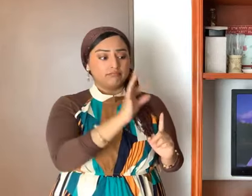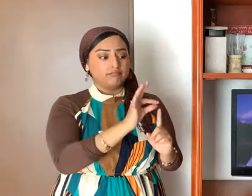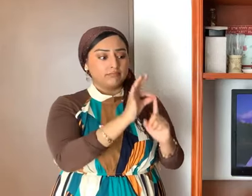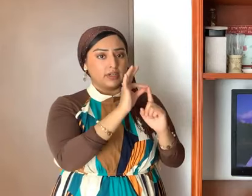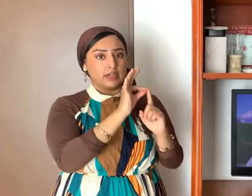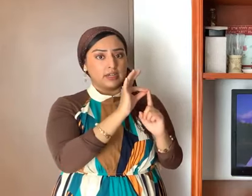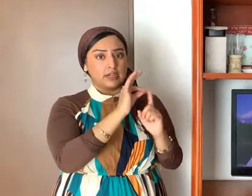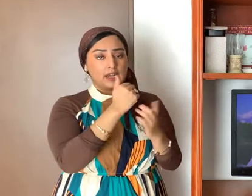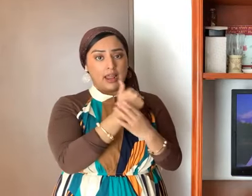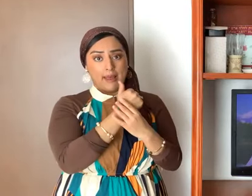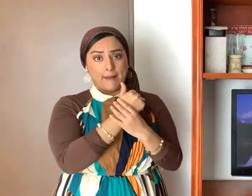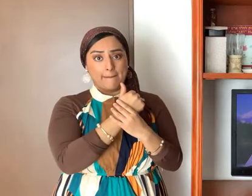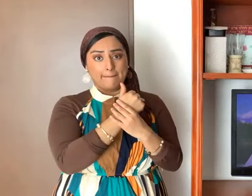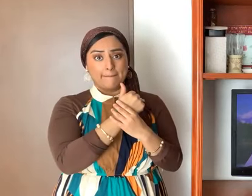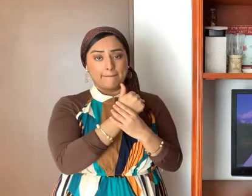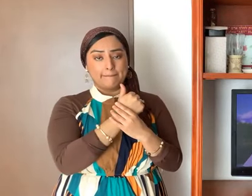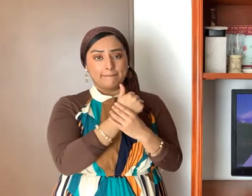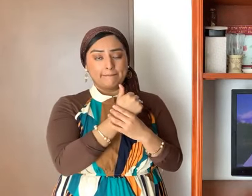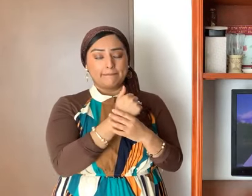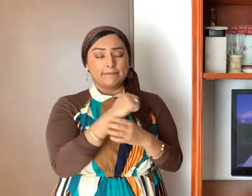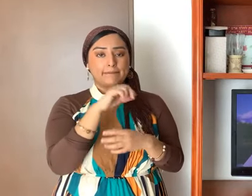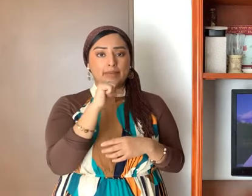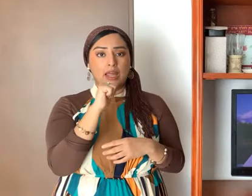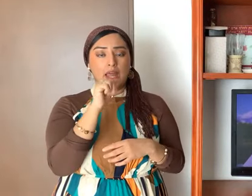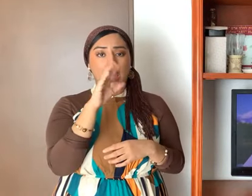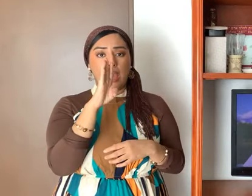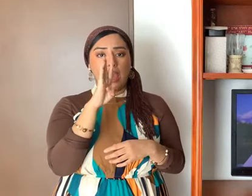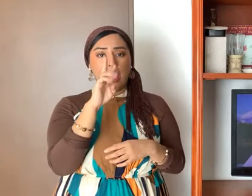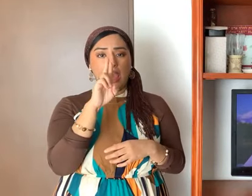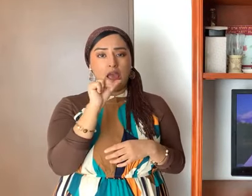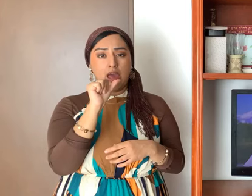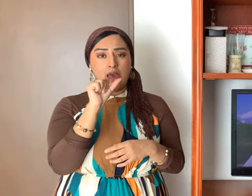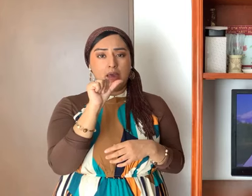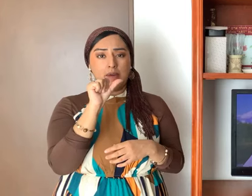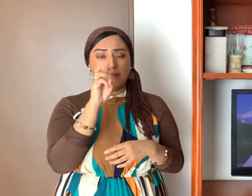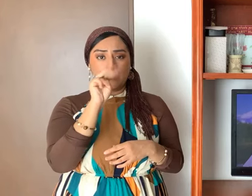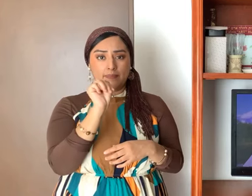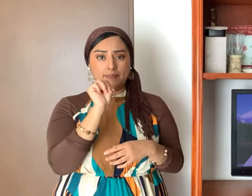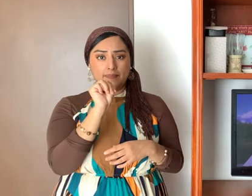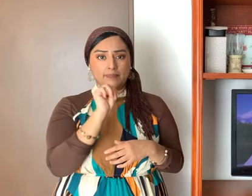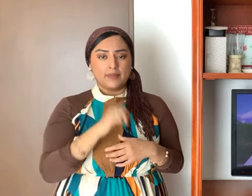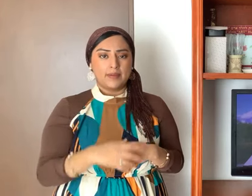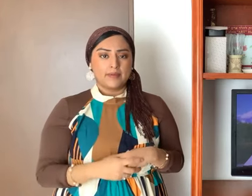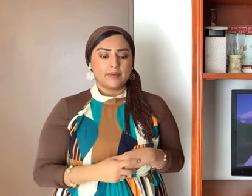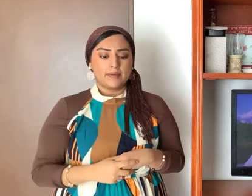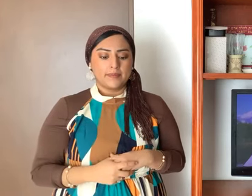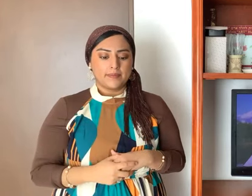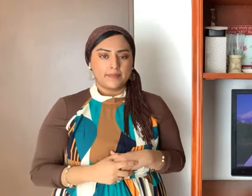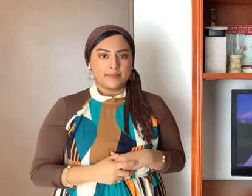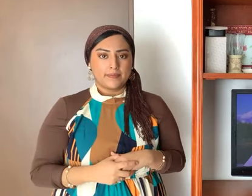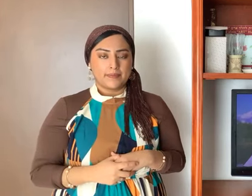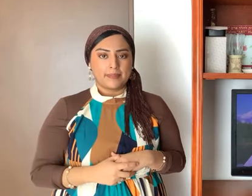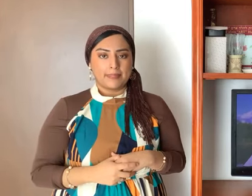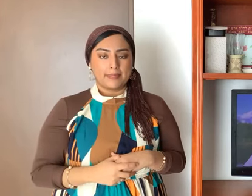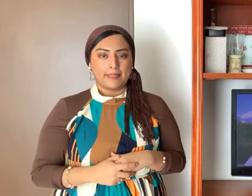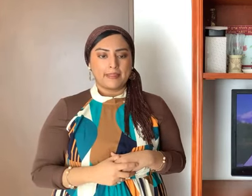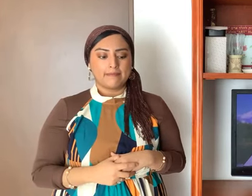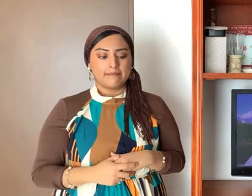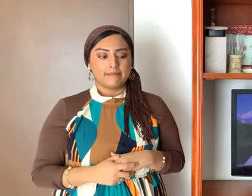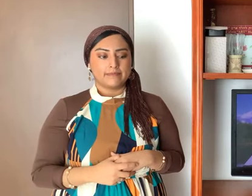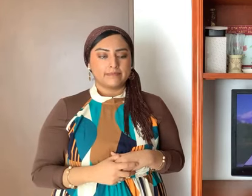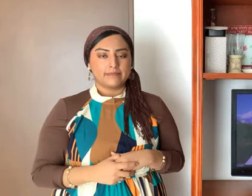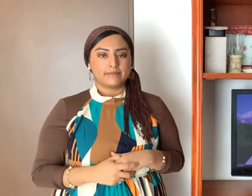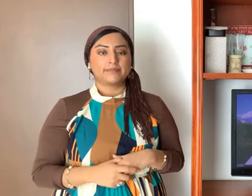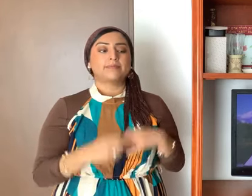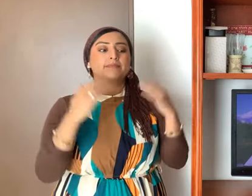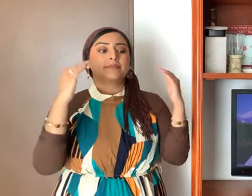caso de Abraham, ¿sí? Porque todavía no él ha cambiado, el llamado de Abraham. El llamado de Abraham.